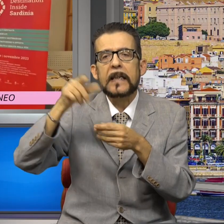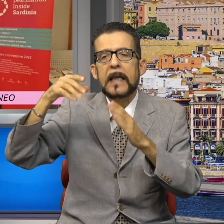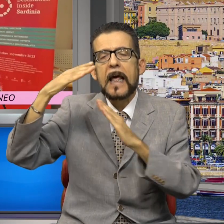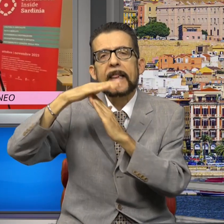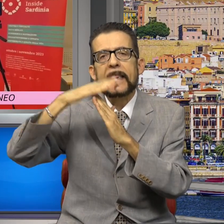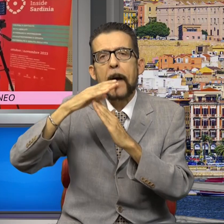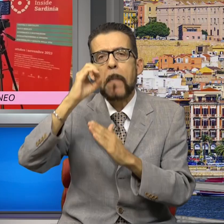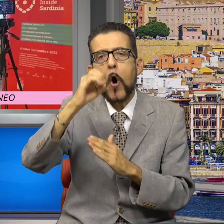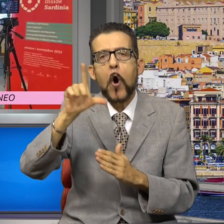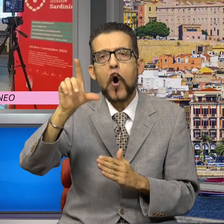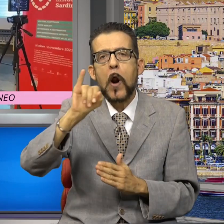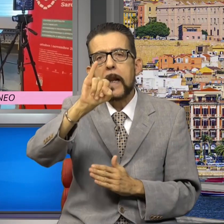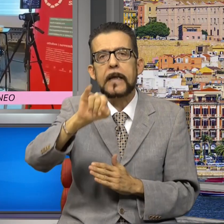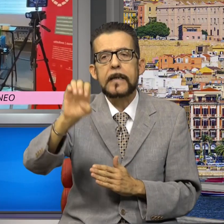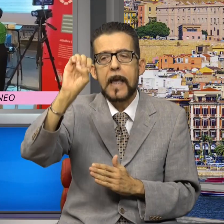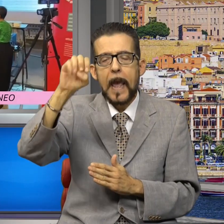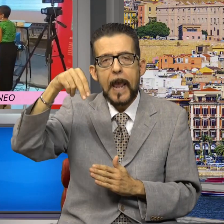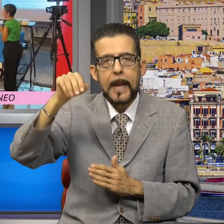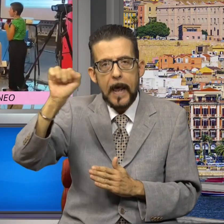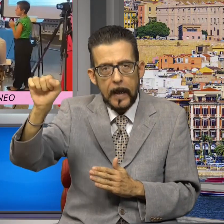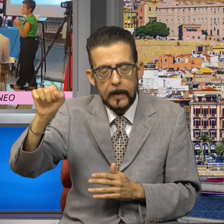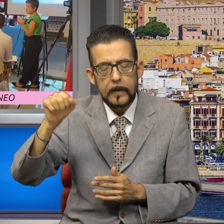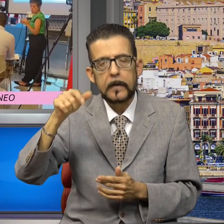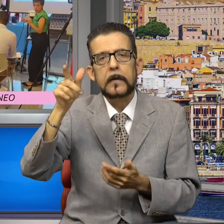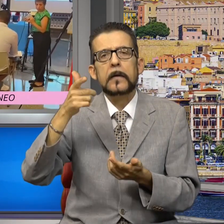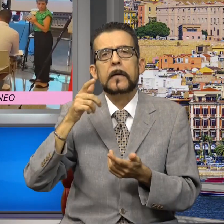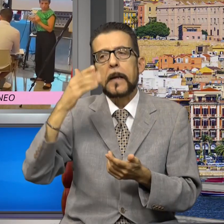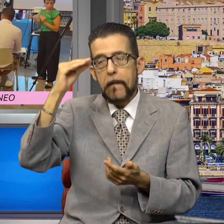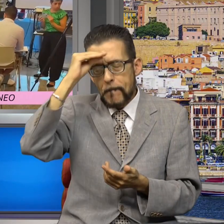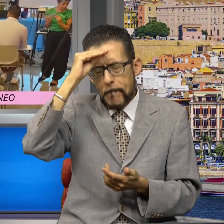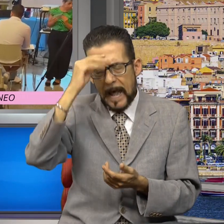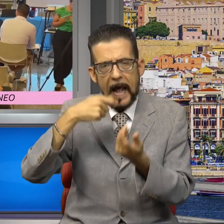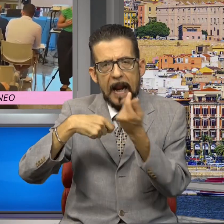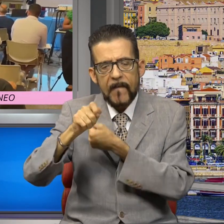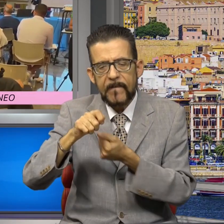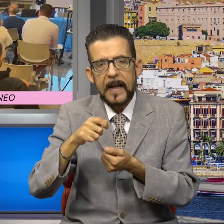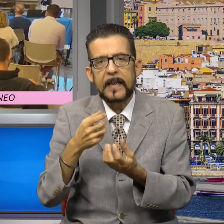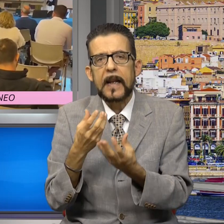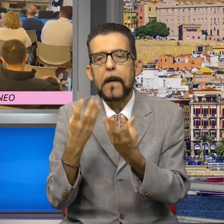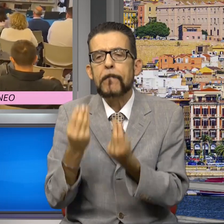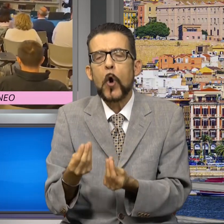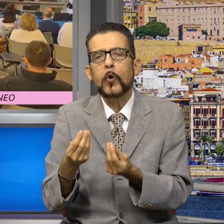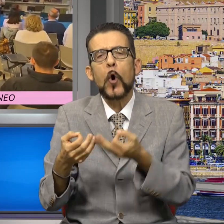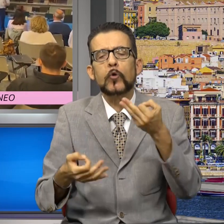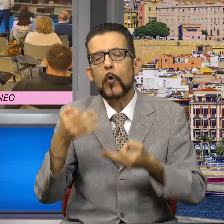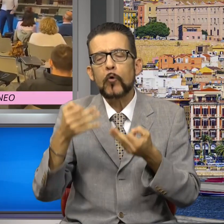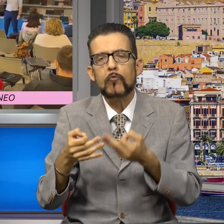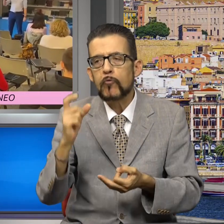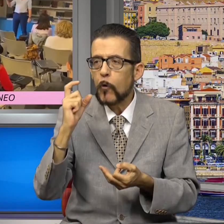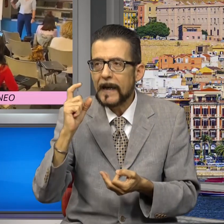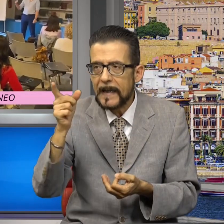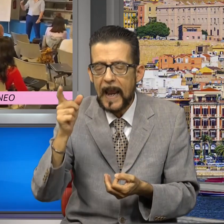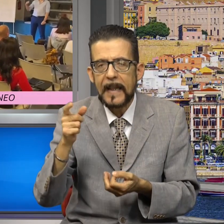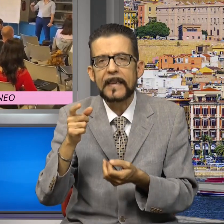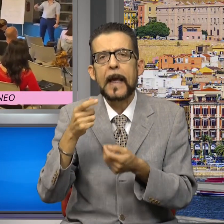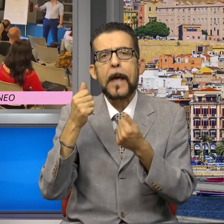capire al massimo le tecniche del revenue management, ovvero imparare a vendere il prodotto giusto al cliente giusto, al prezzo e nel momento